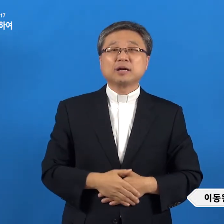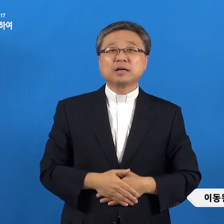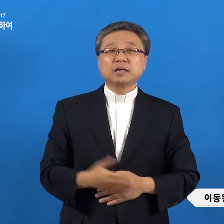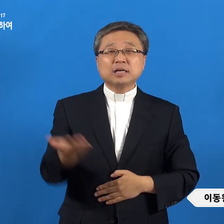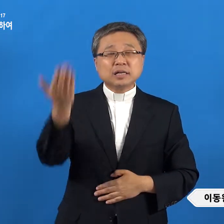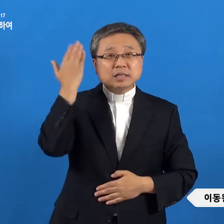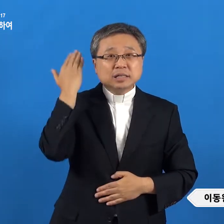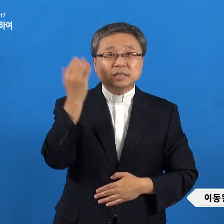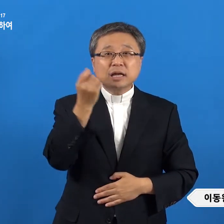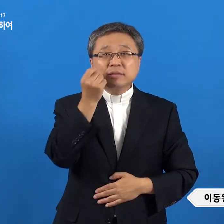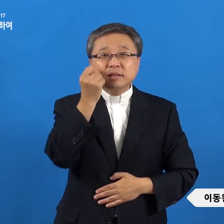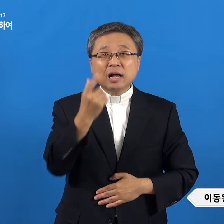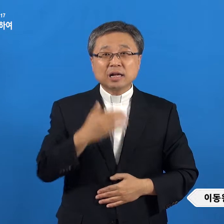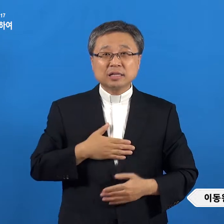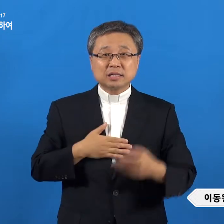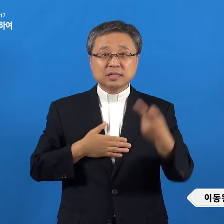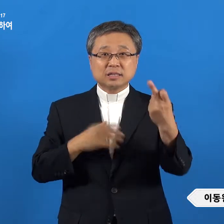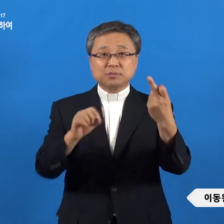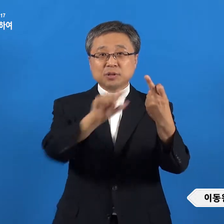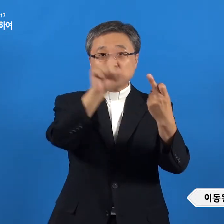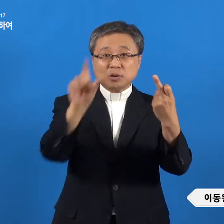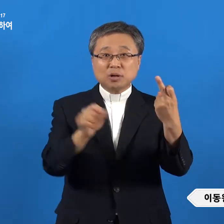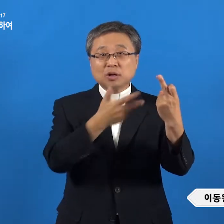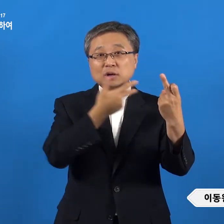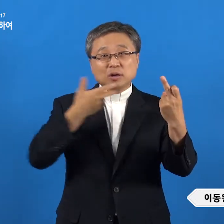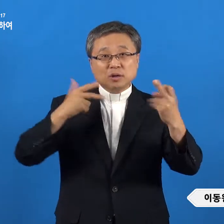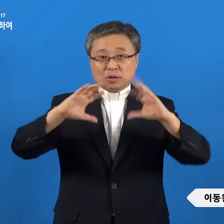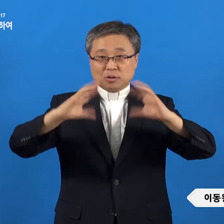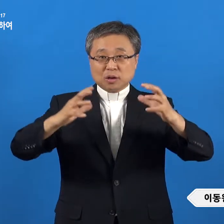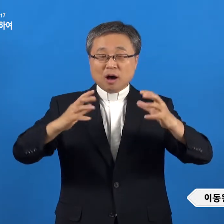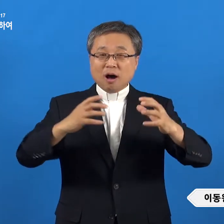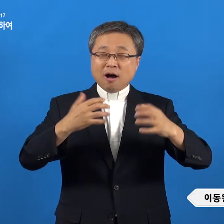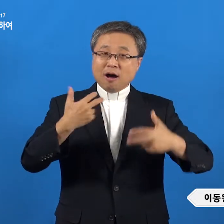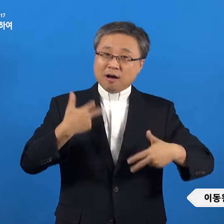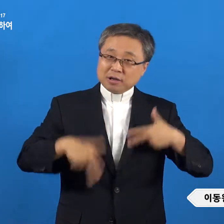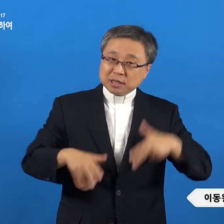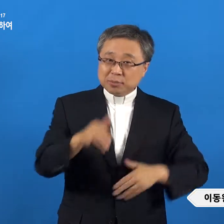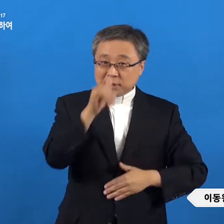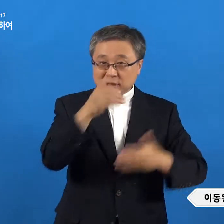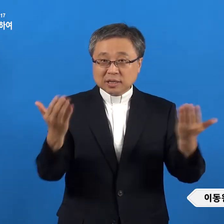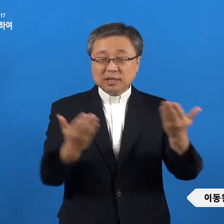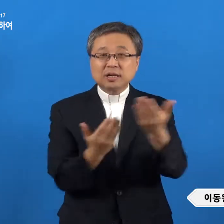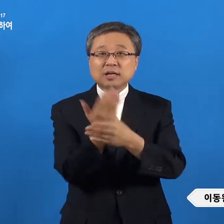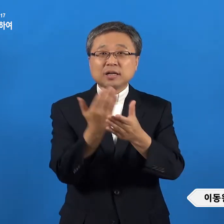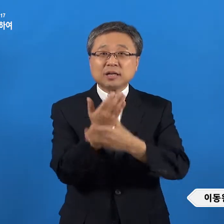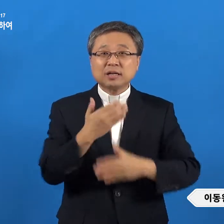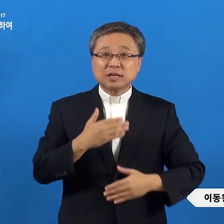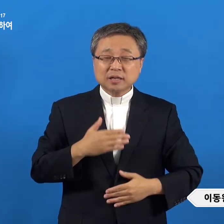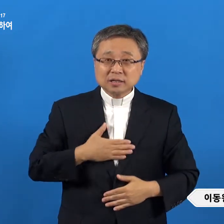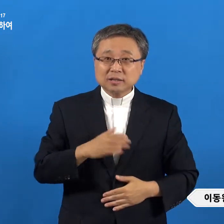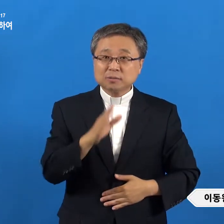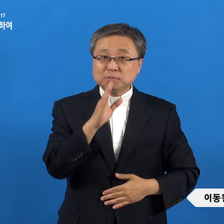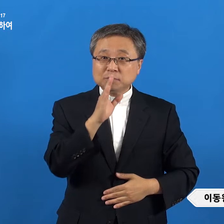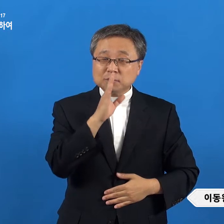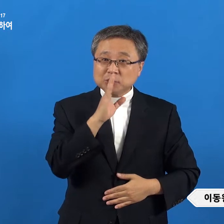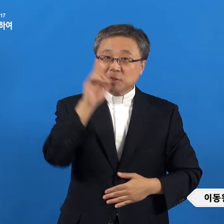지난달 11월에요. 영국에서 흥미있는 일이 일어났습니다. 영국의 더 선이라는 일간지를 통해서